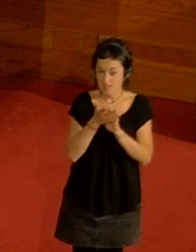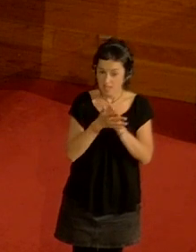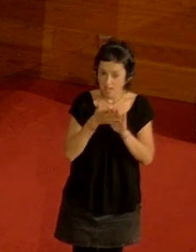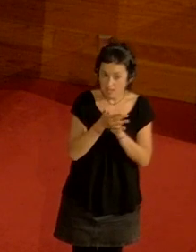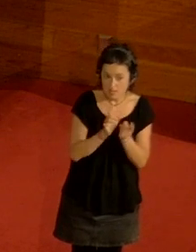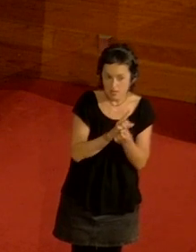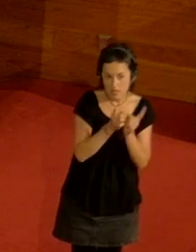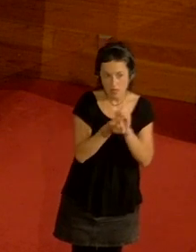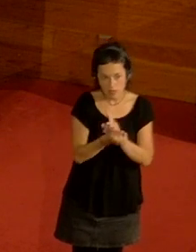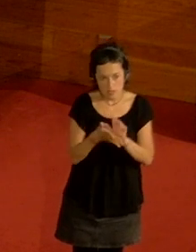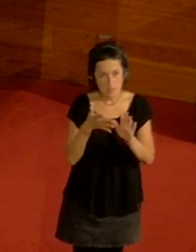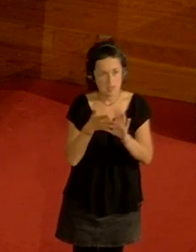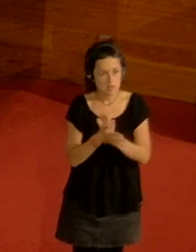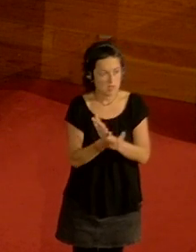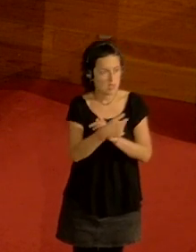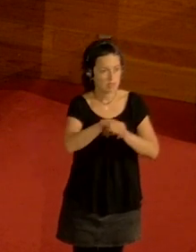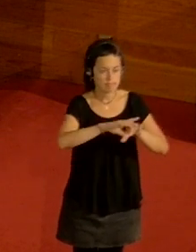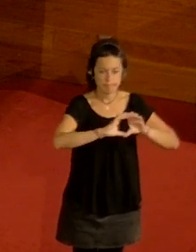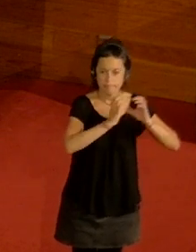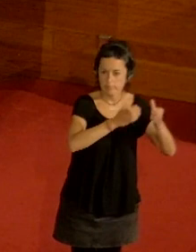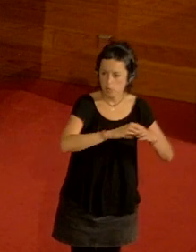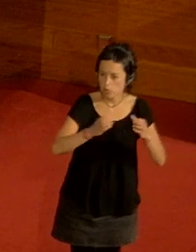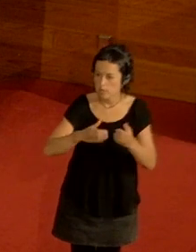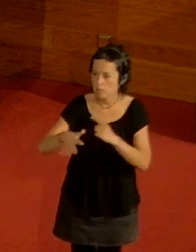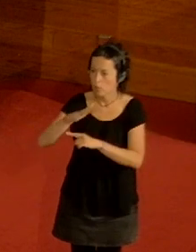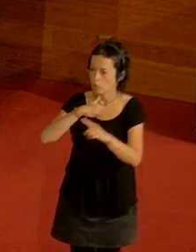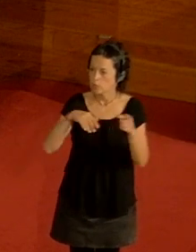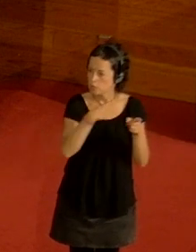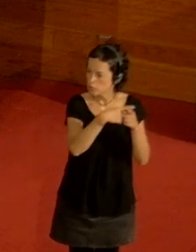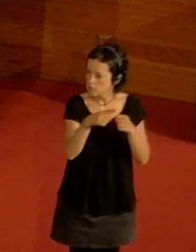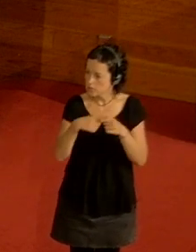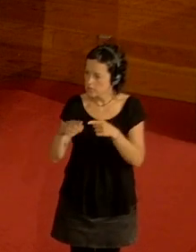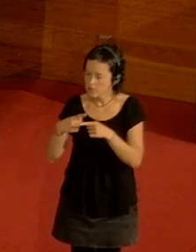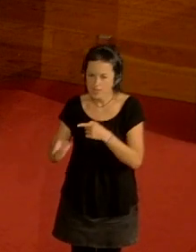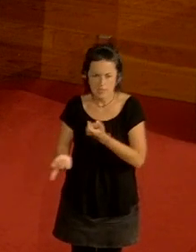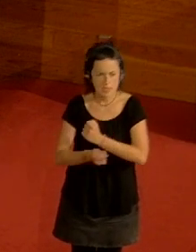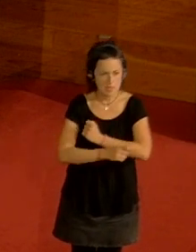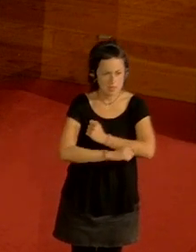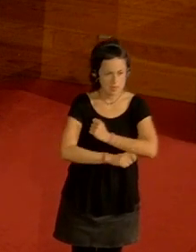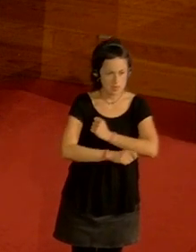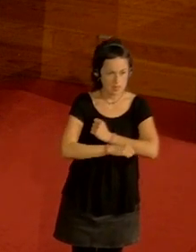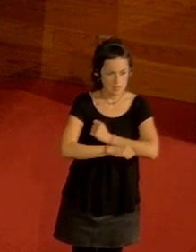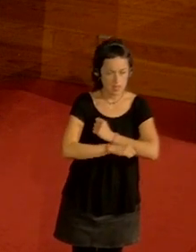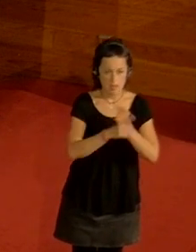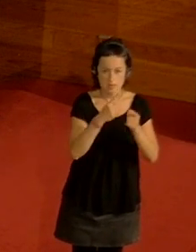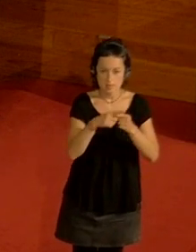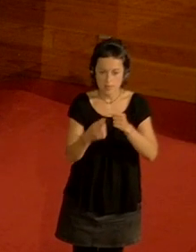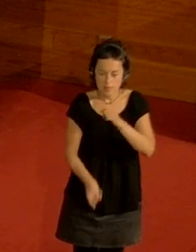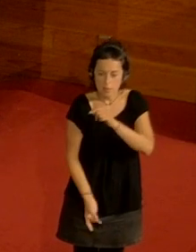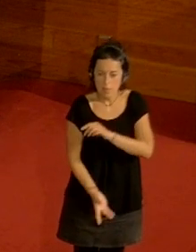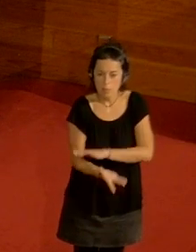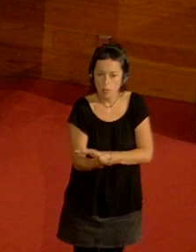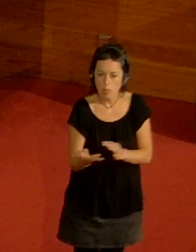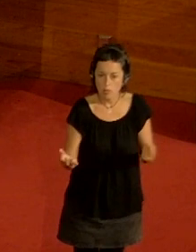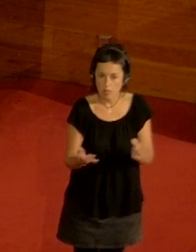con Cómo colectivamente y en Cómo en los distintos contextos somos capaces de crear estrategias para enfrentar eh para enfrentar de una